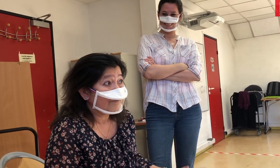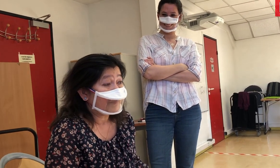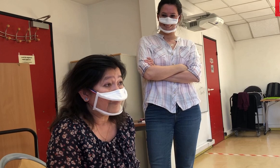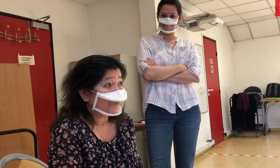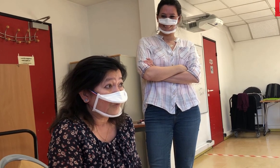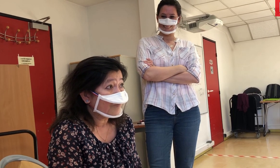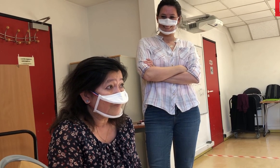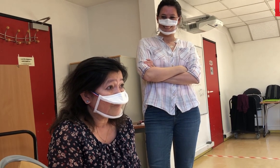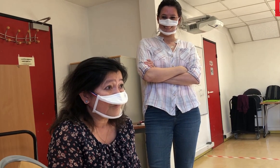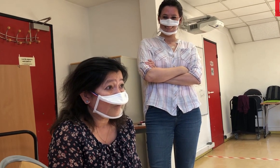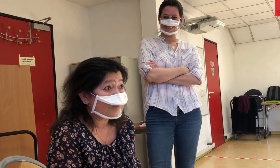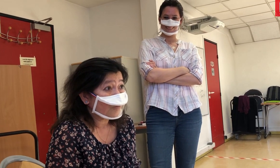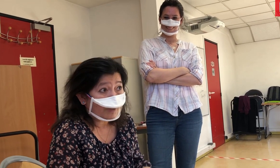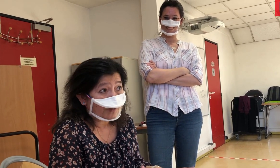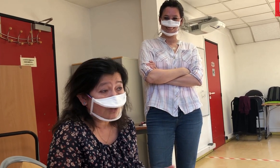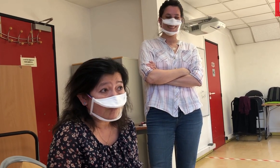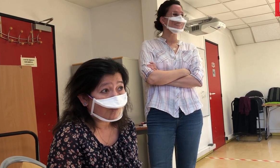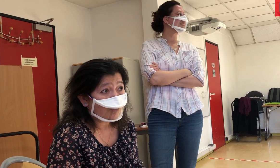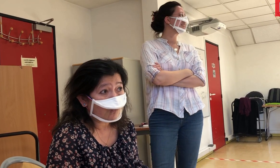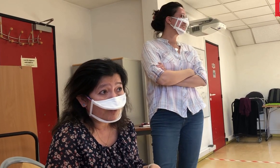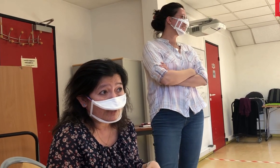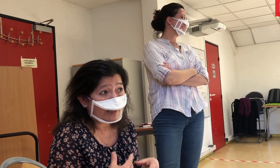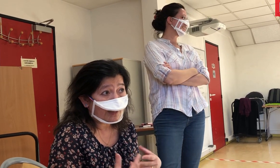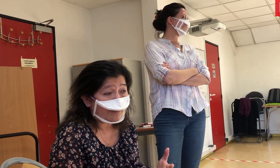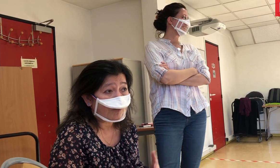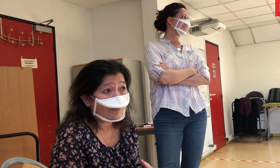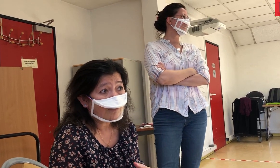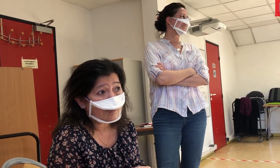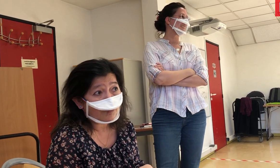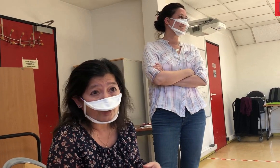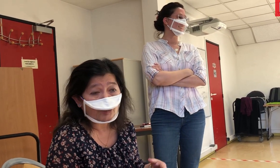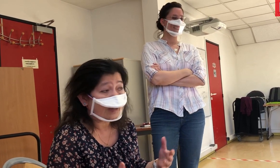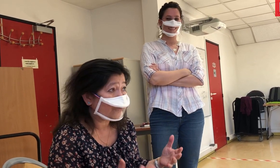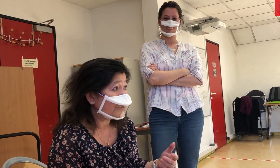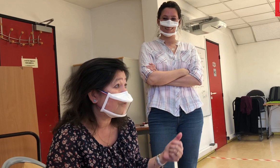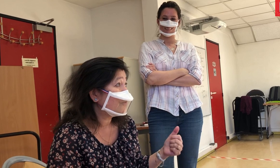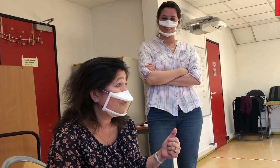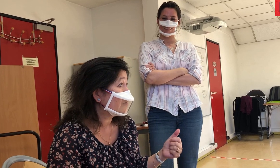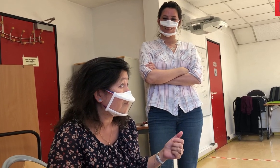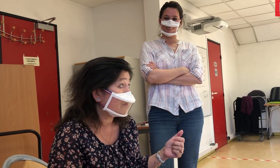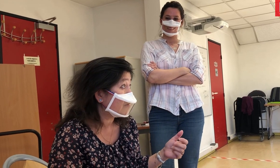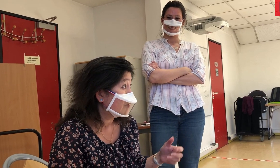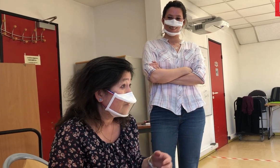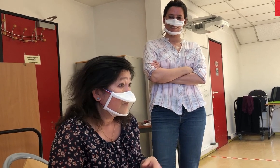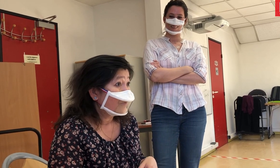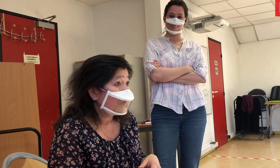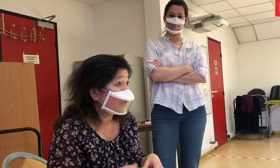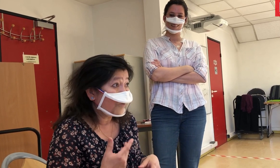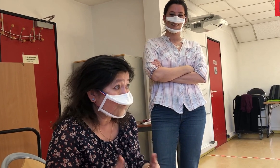plein de mots. Ils ont tout appris, je pense, tout ce qui est l'aliment, la nourriture, le